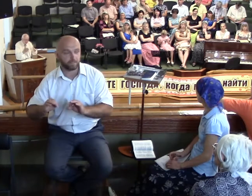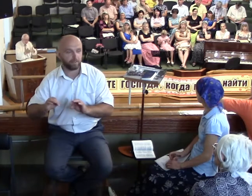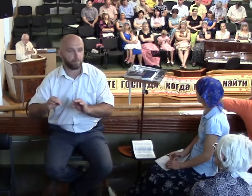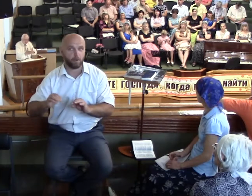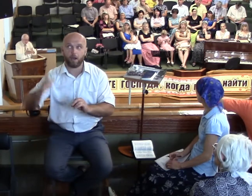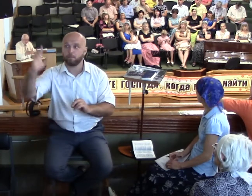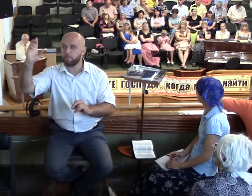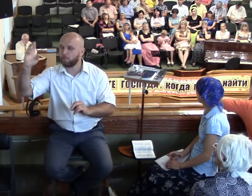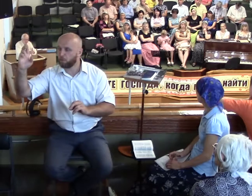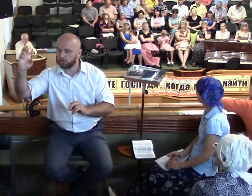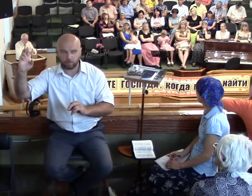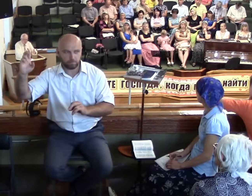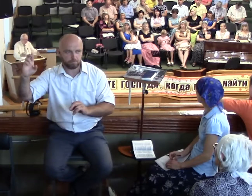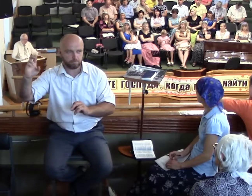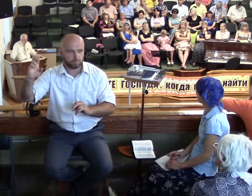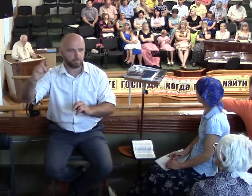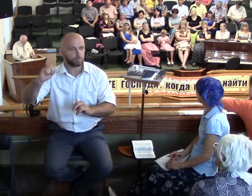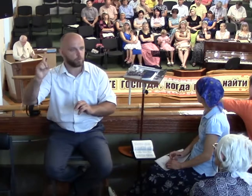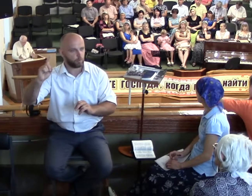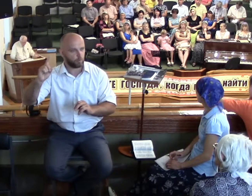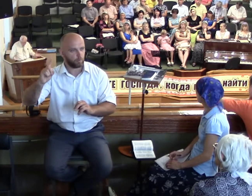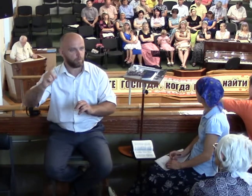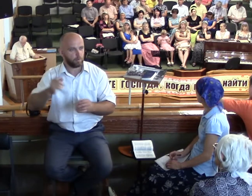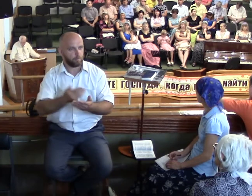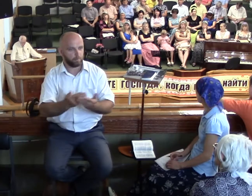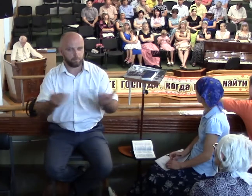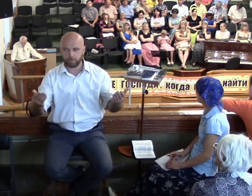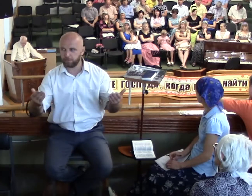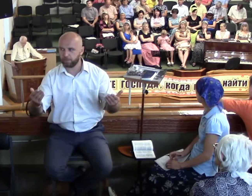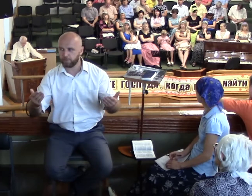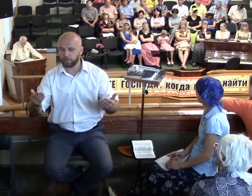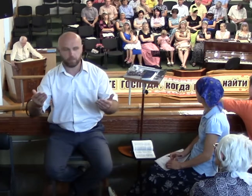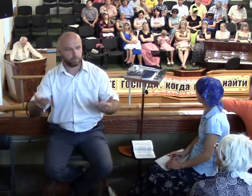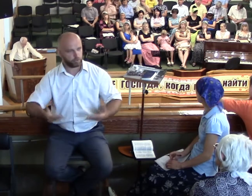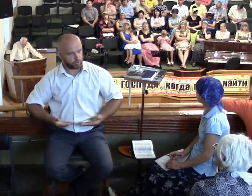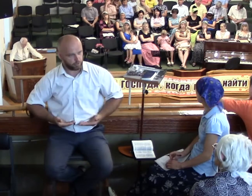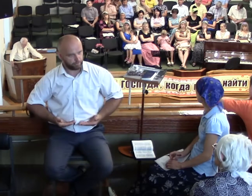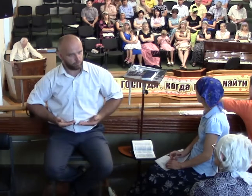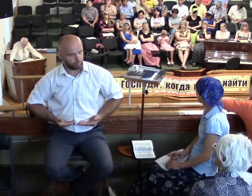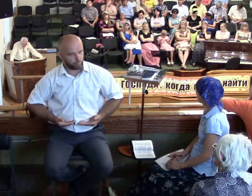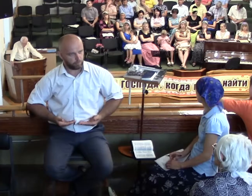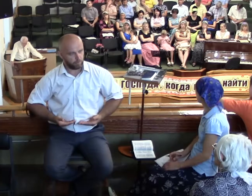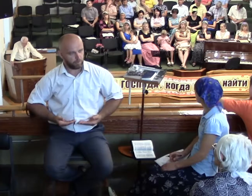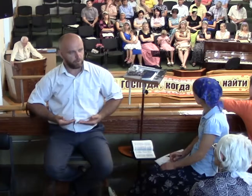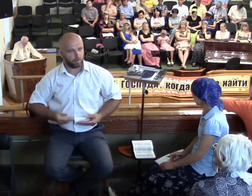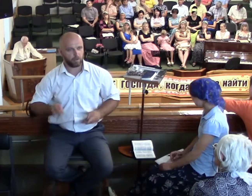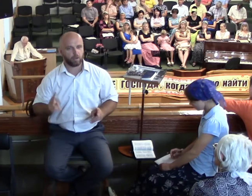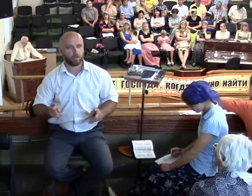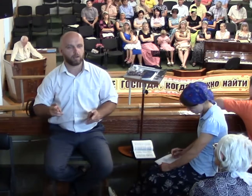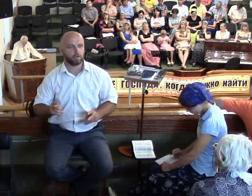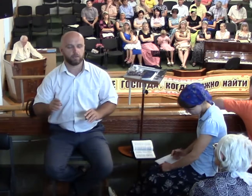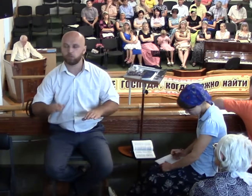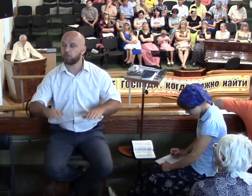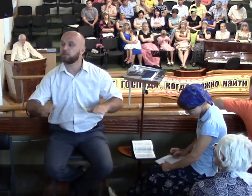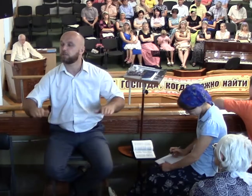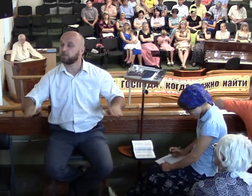мире совершенно инородное тело. И поэтому и призывает апостол, призывает автор послания, старайтесь иметь